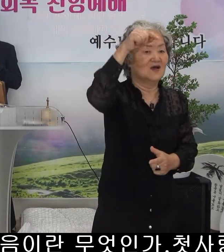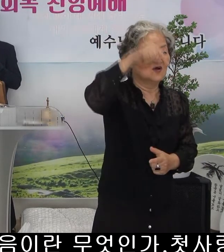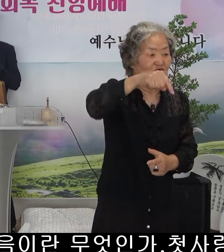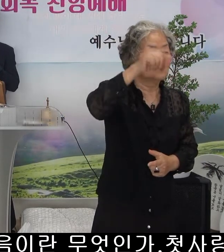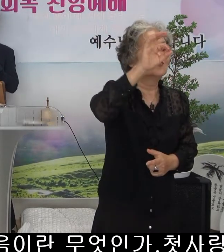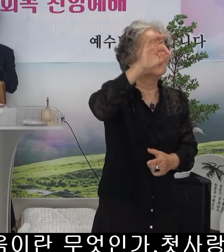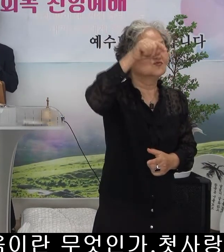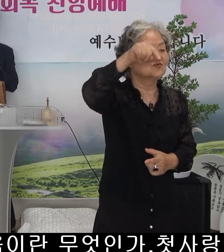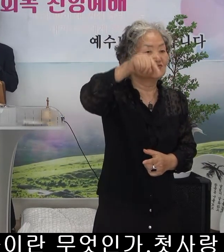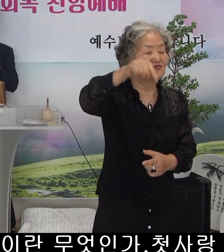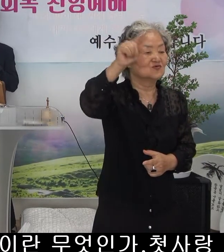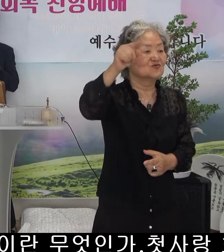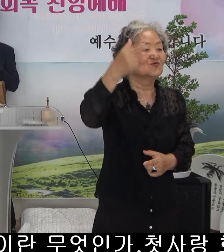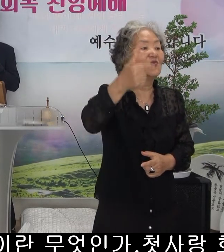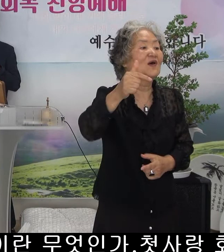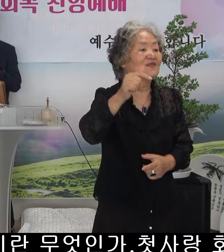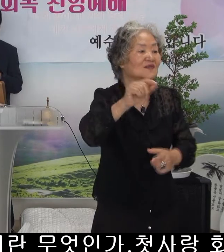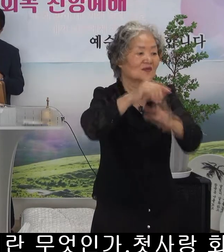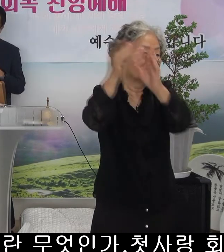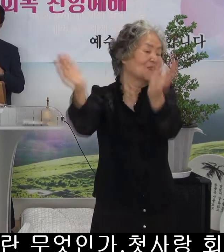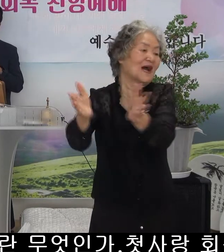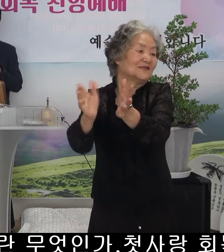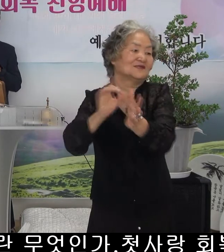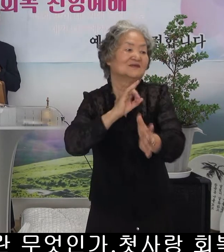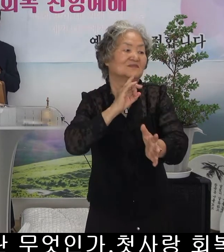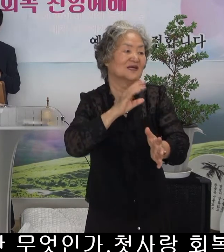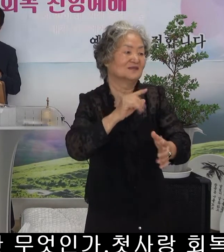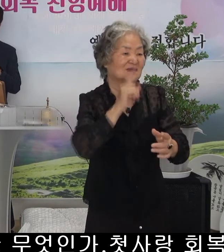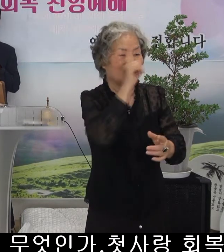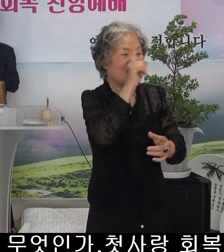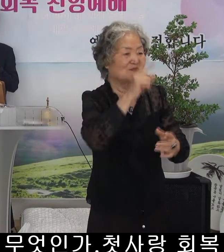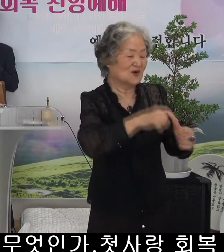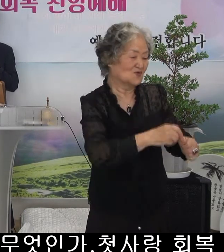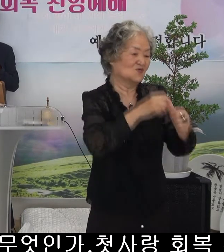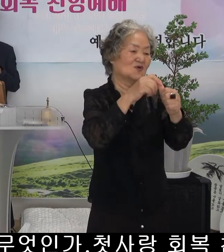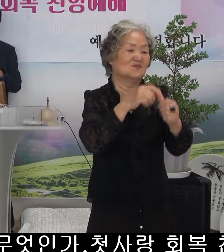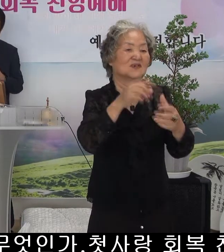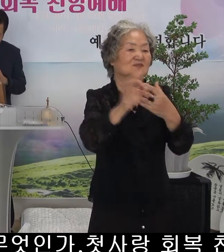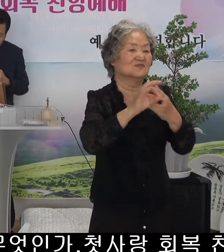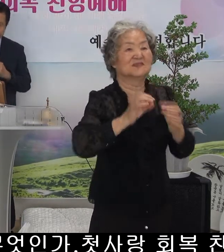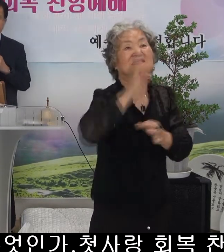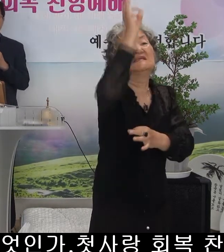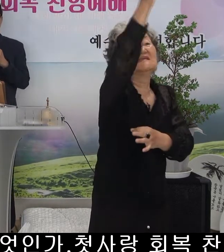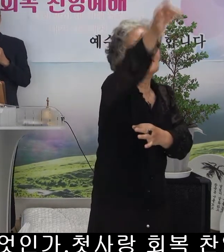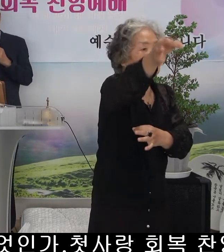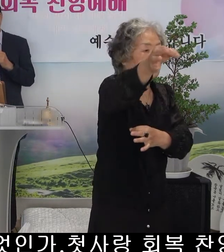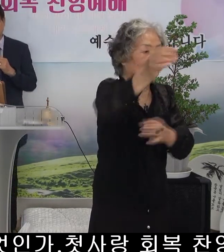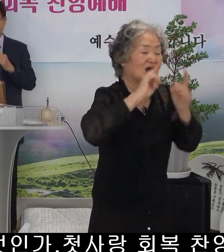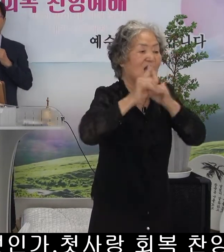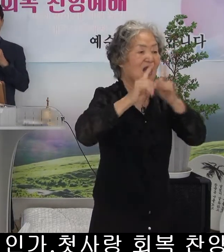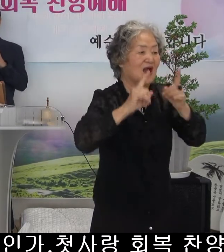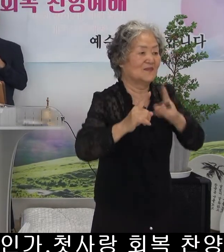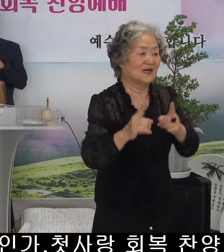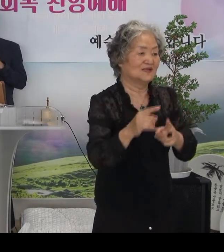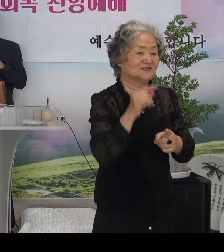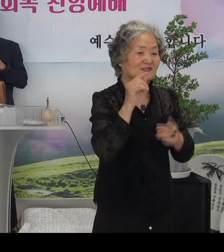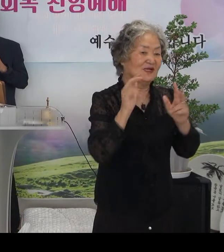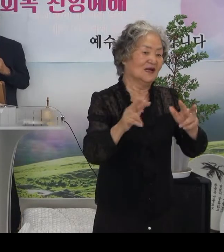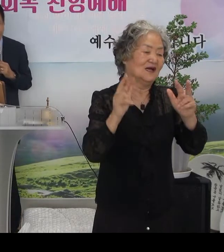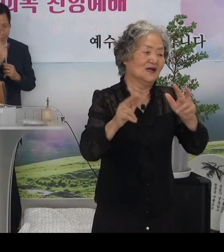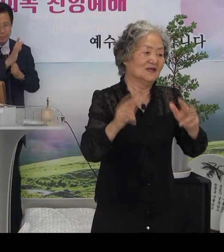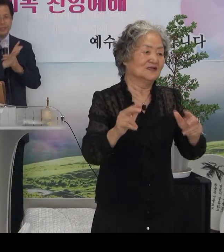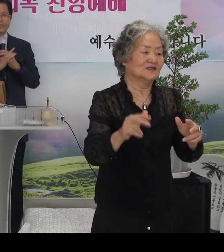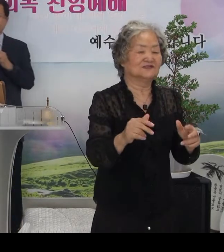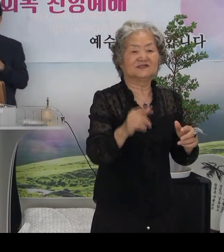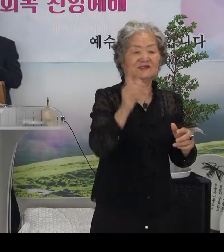성경은 아니에요. 지금 현재 ING 지금 현재 상태가 구원의 상태라는 얘기입니다.